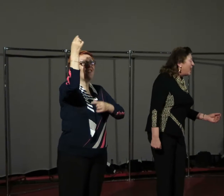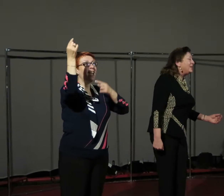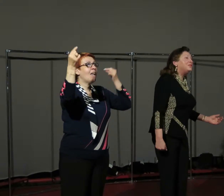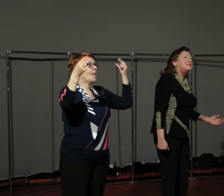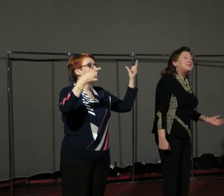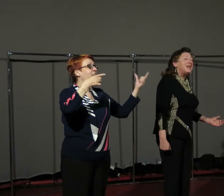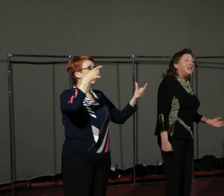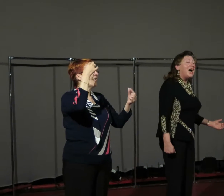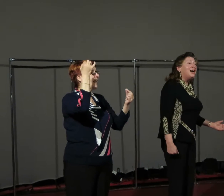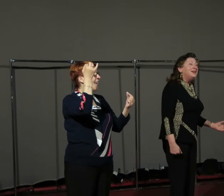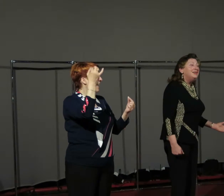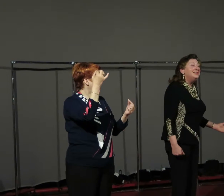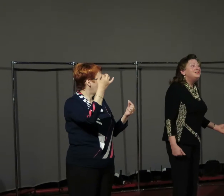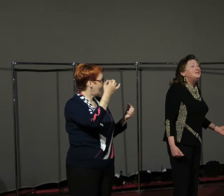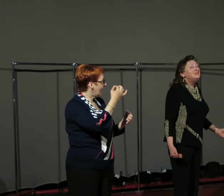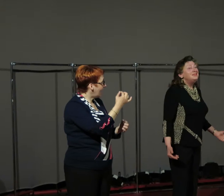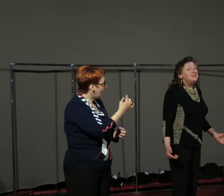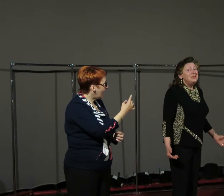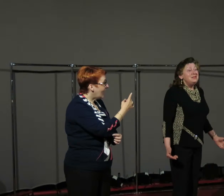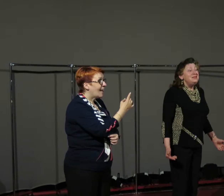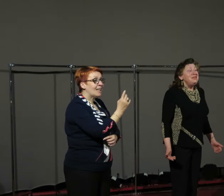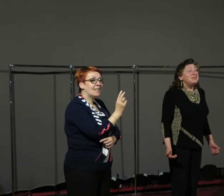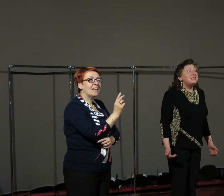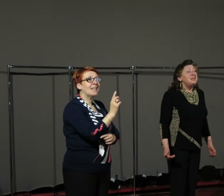торжественность венчального стола,